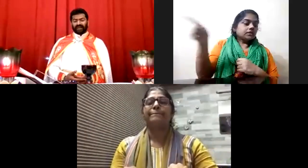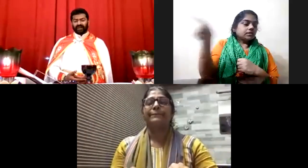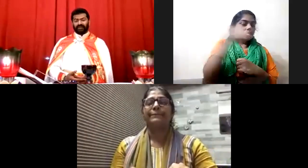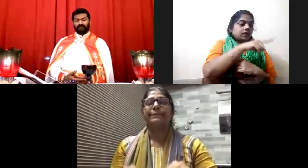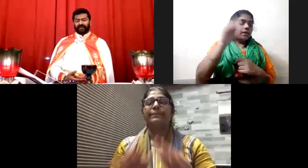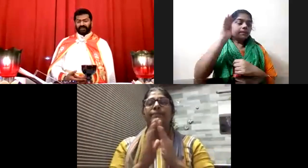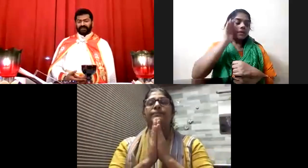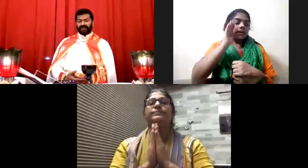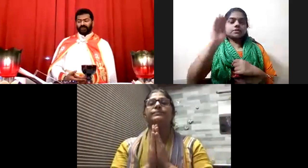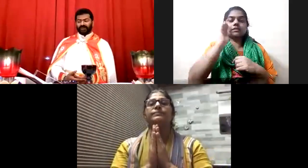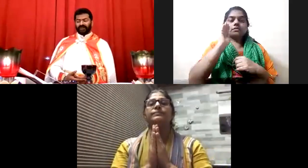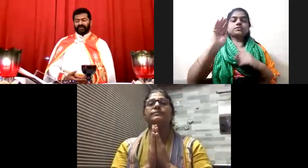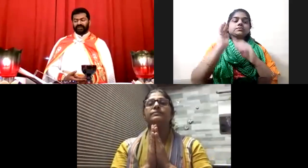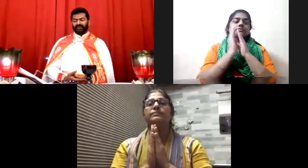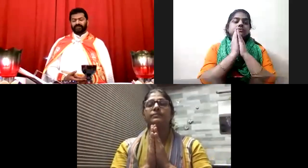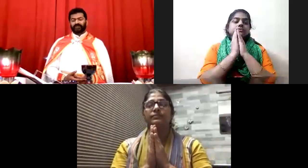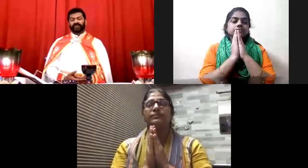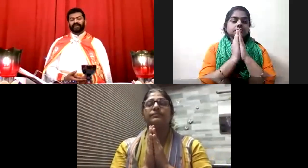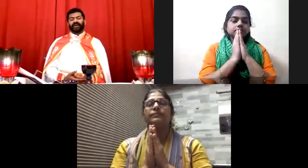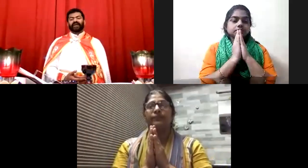നിങ്ങൾ പ്രകീർത്തിക്കുവിൻ.